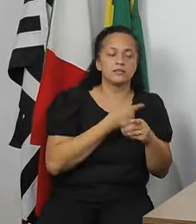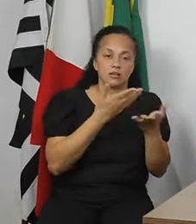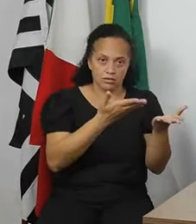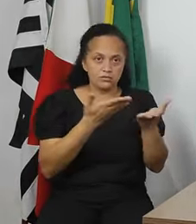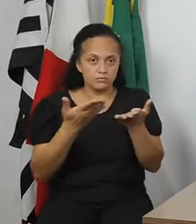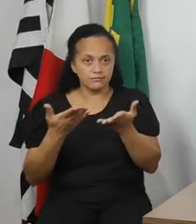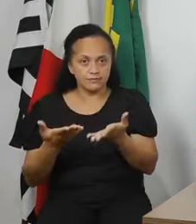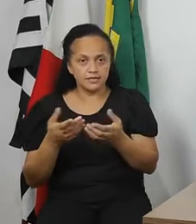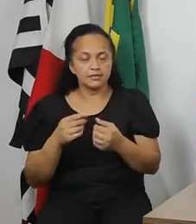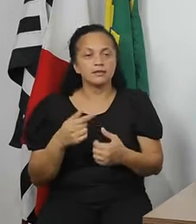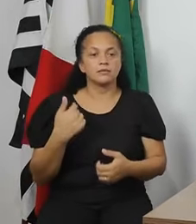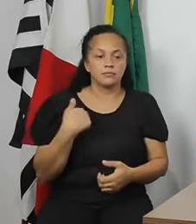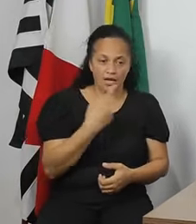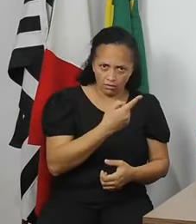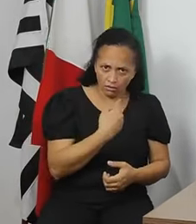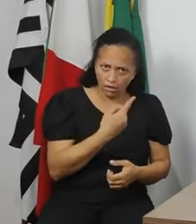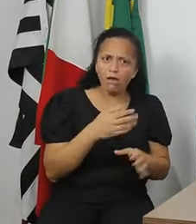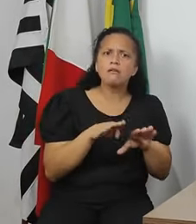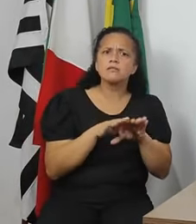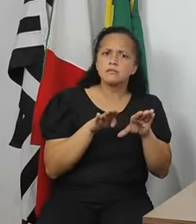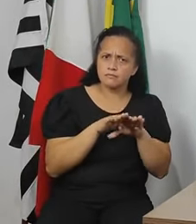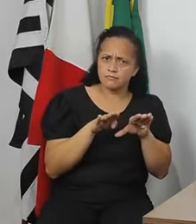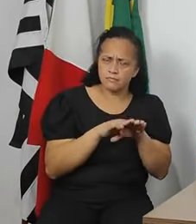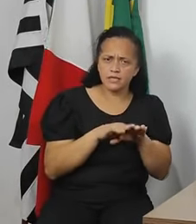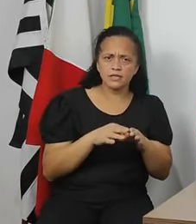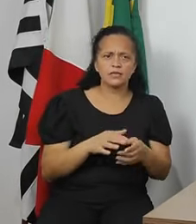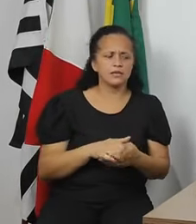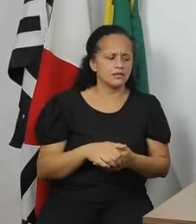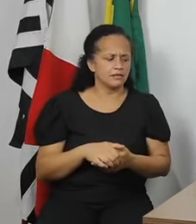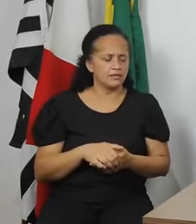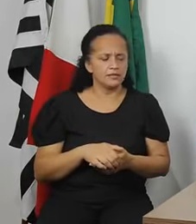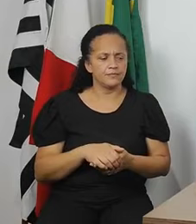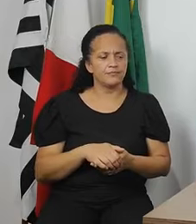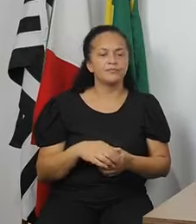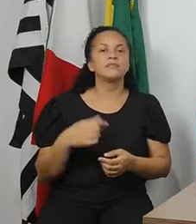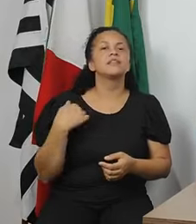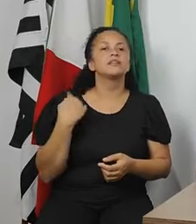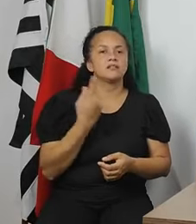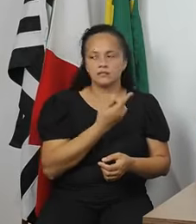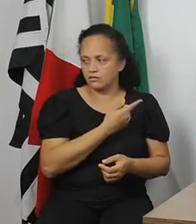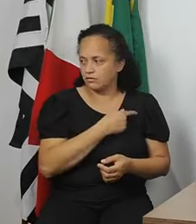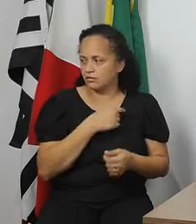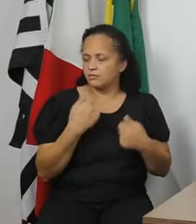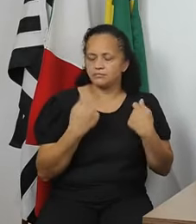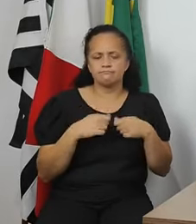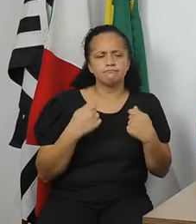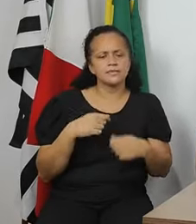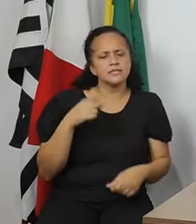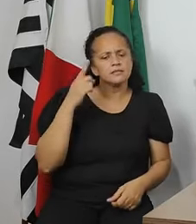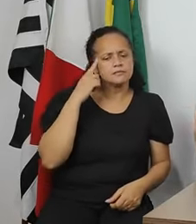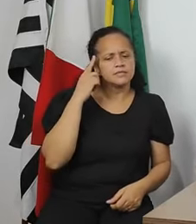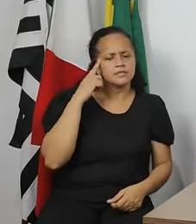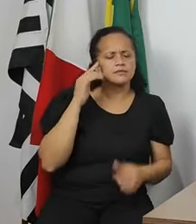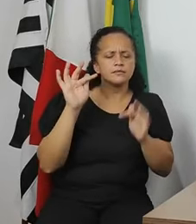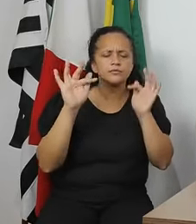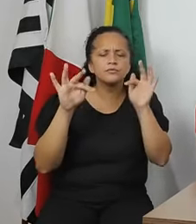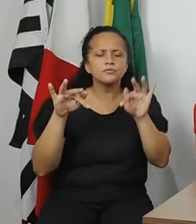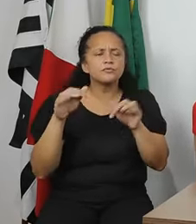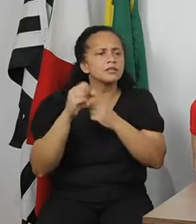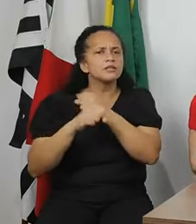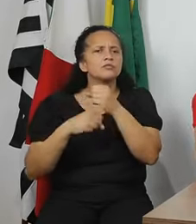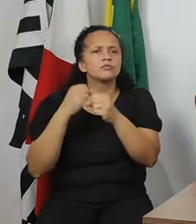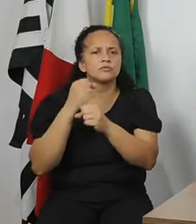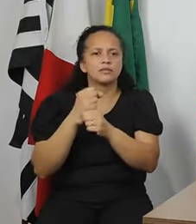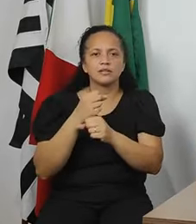gente aqui, pra vocês, pra gente, é que, obviamente, né, a gente vem num período de final de ano que a gente quase não pensa nisso, né?